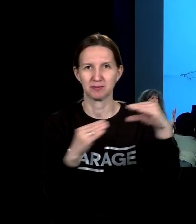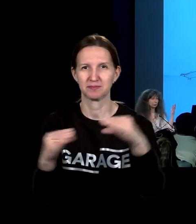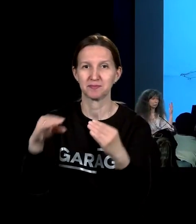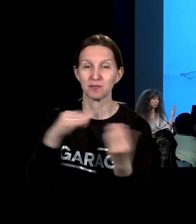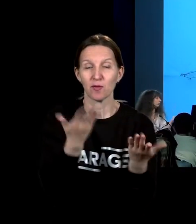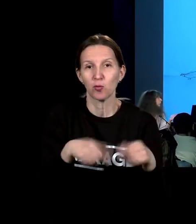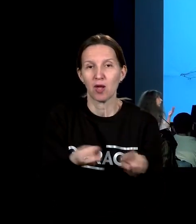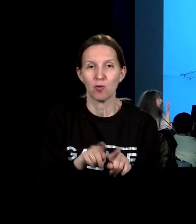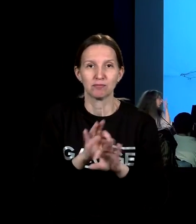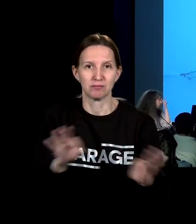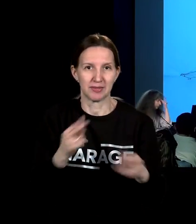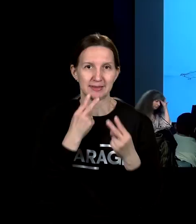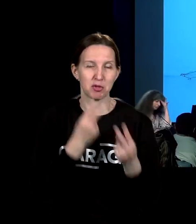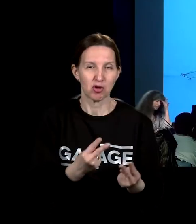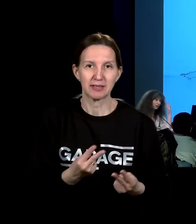замечательный.